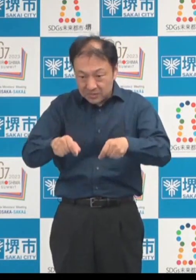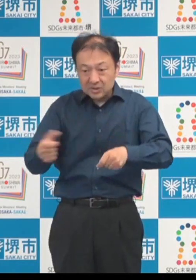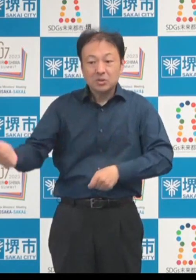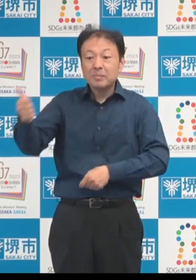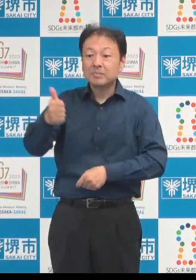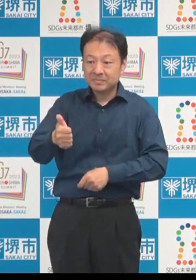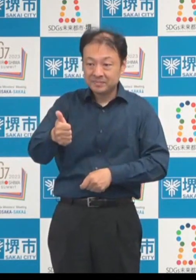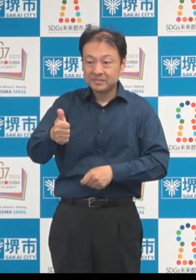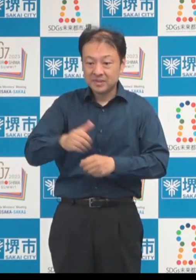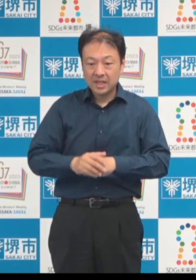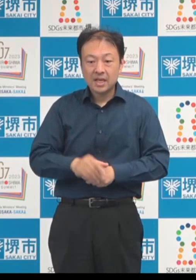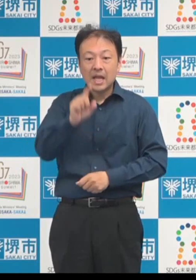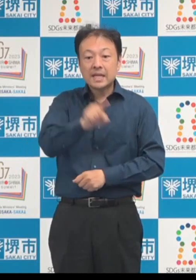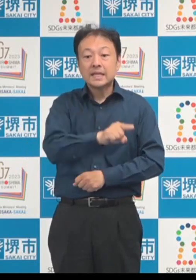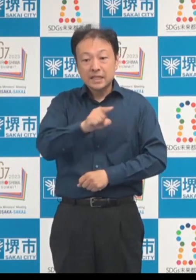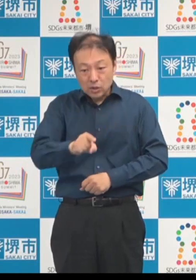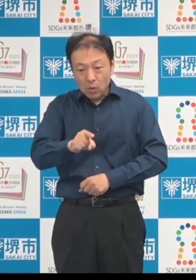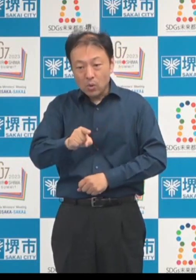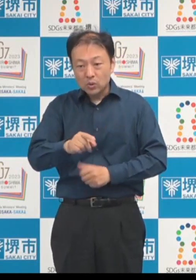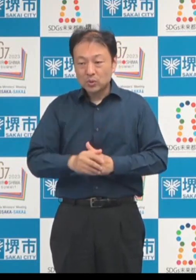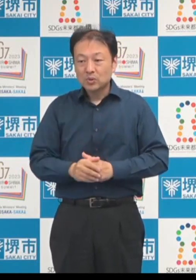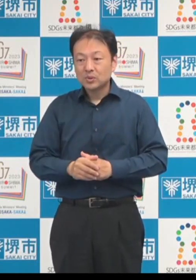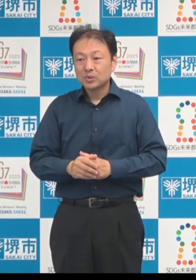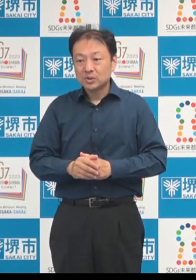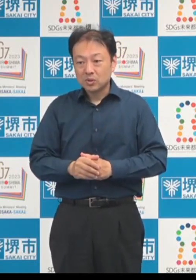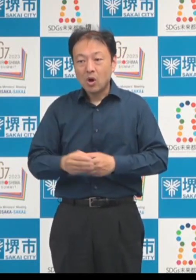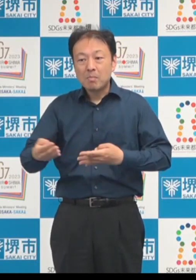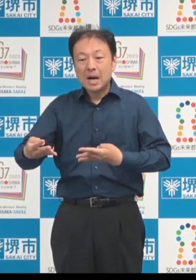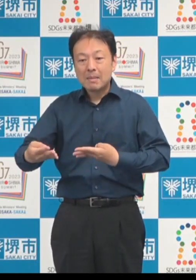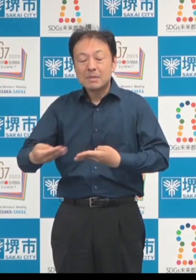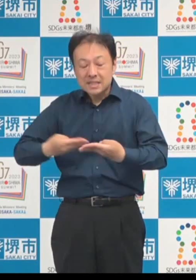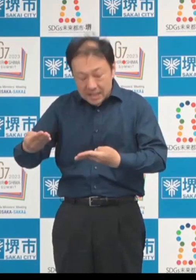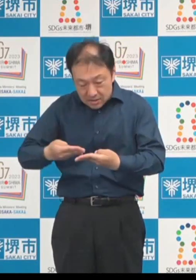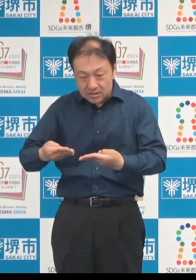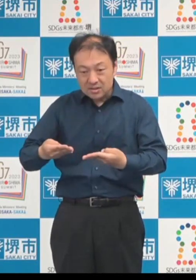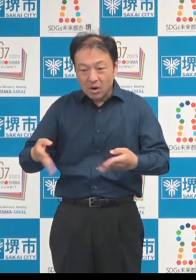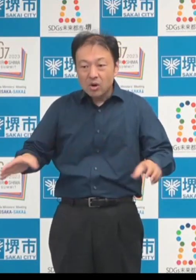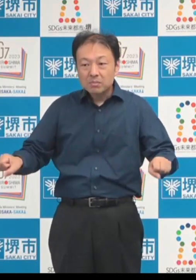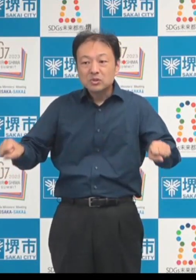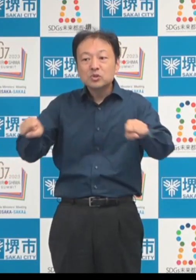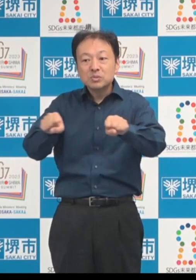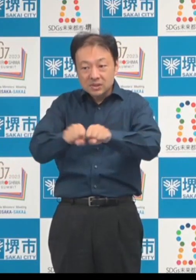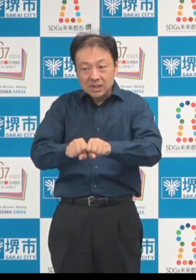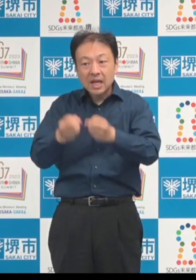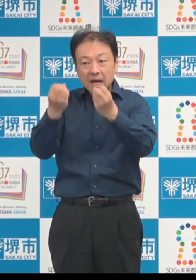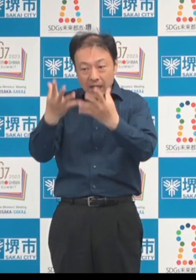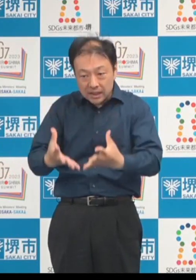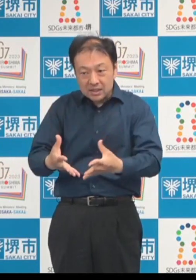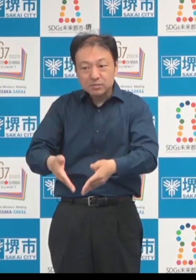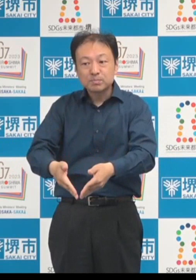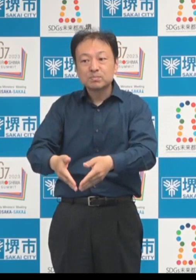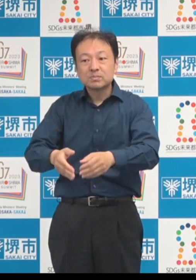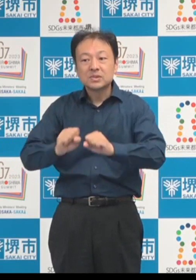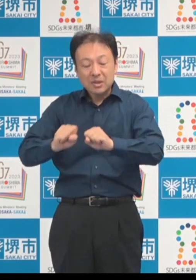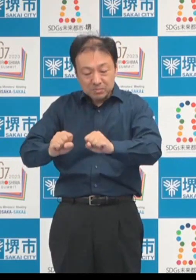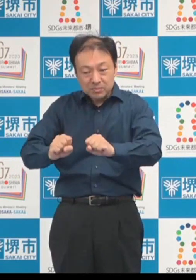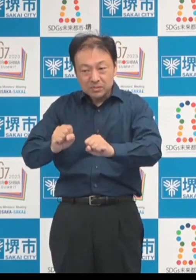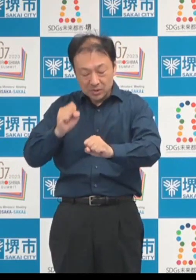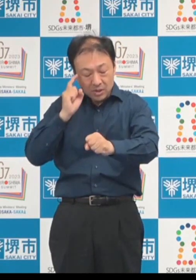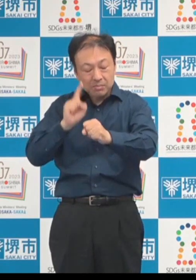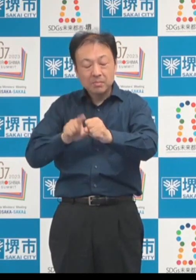ということで、ものを、すみません、ビジネスとかですね、取り組みを新しく生んでいくというところが特徴となっております。以上でござい